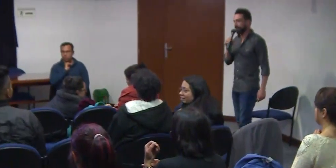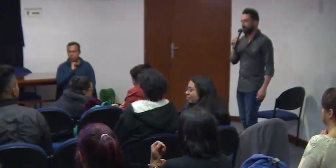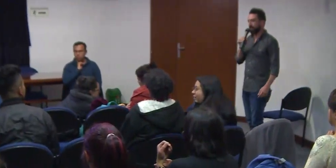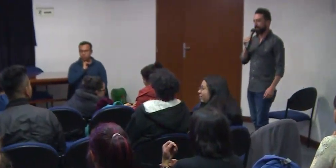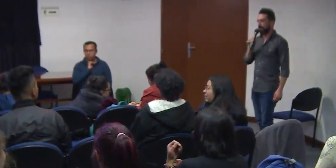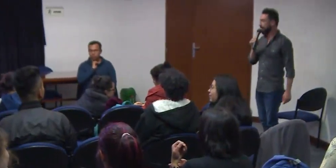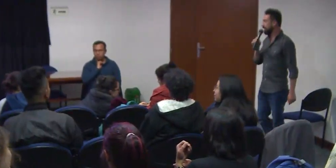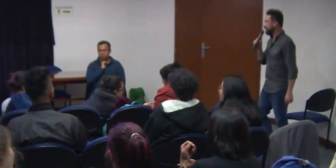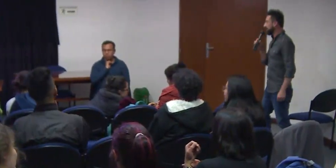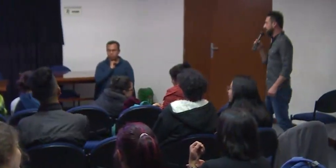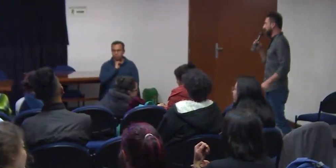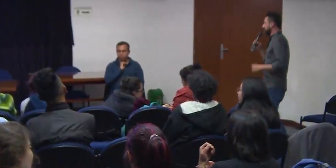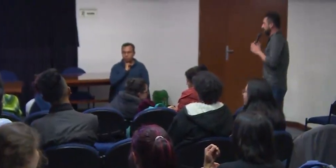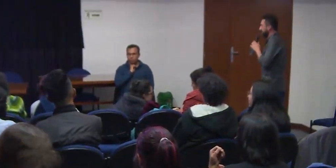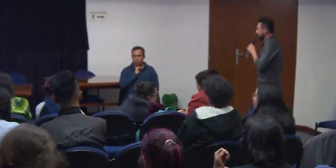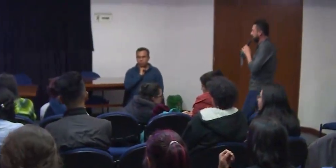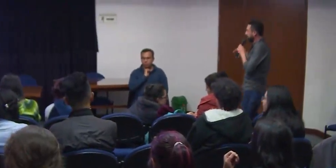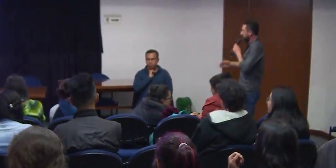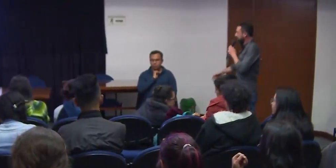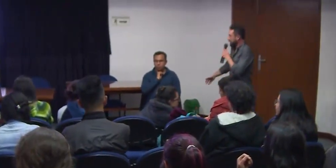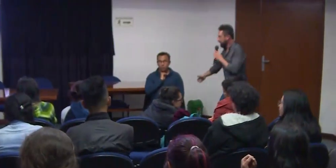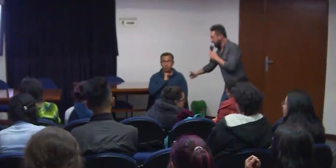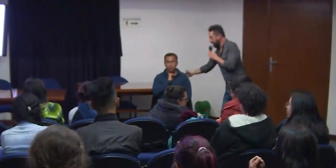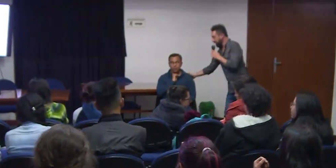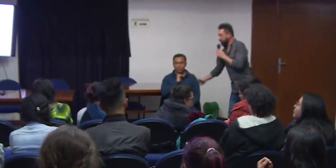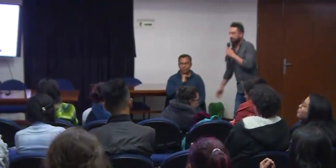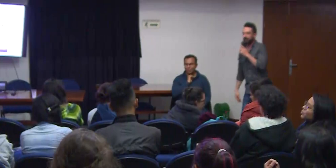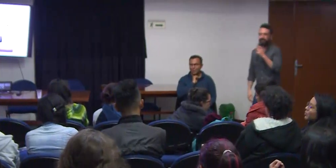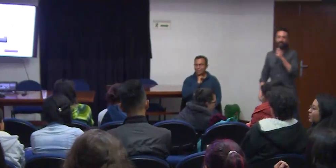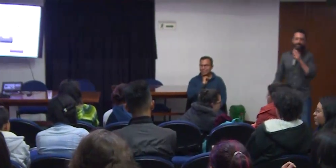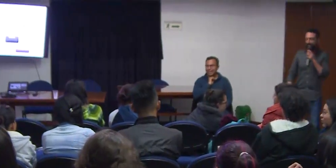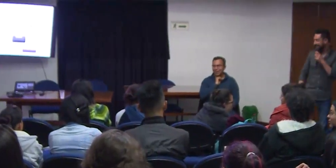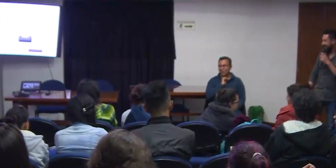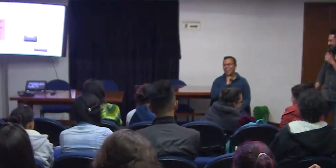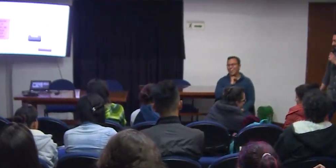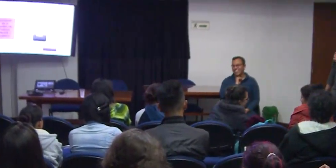tienes Sí tú también lo tienes